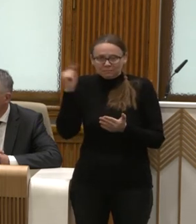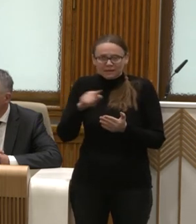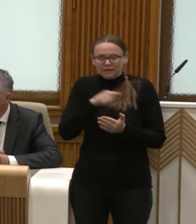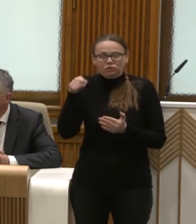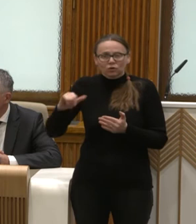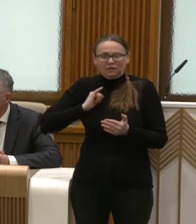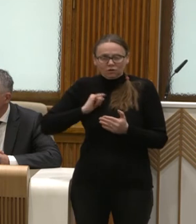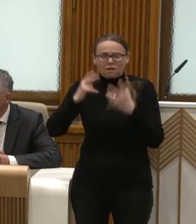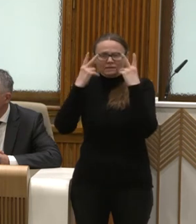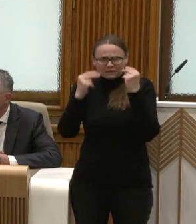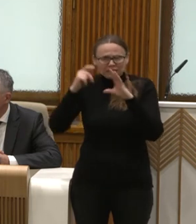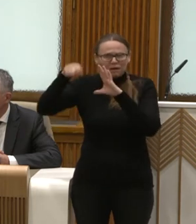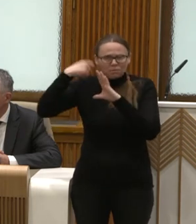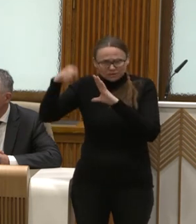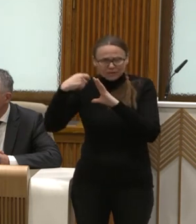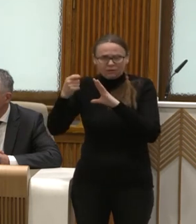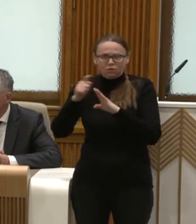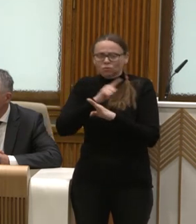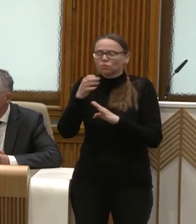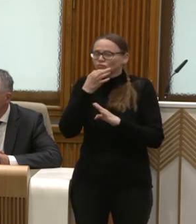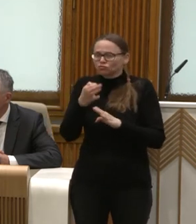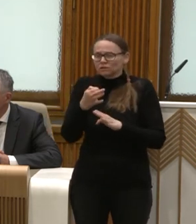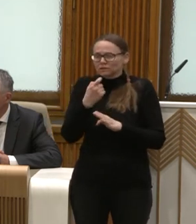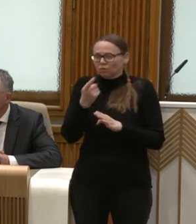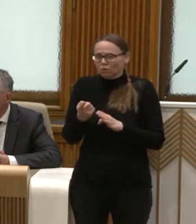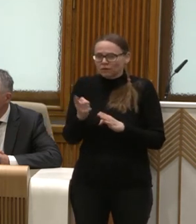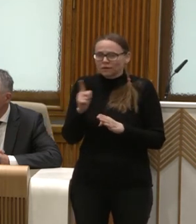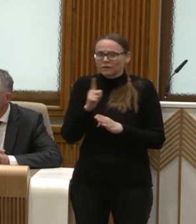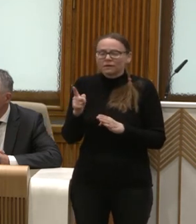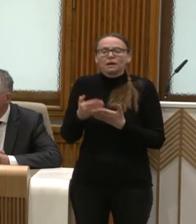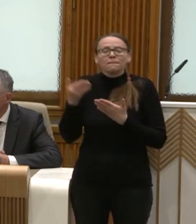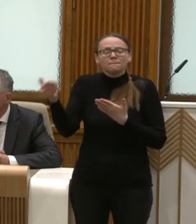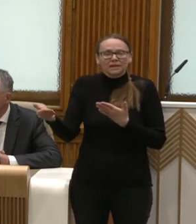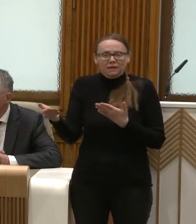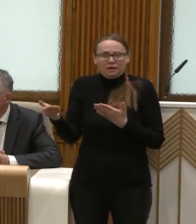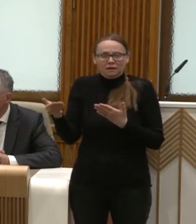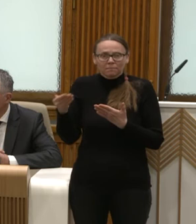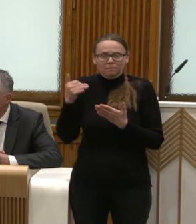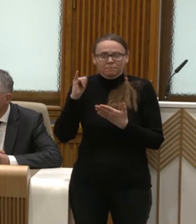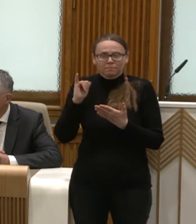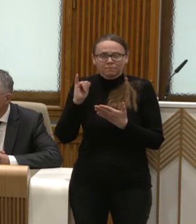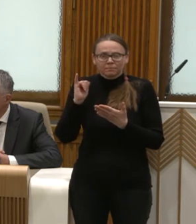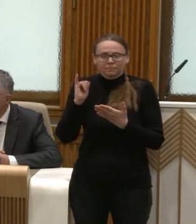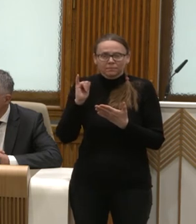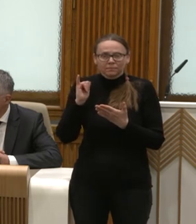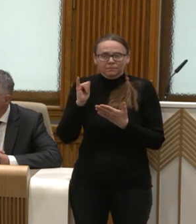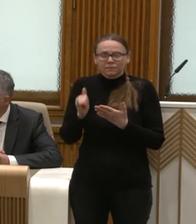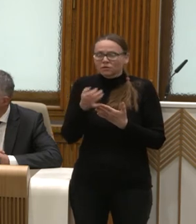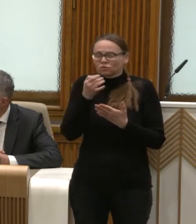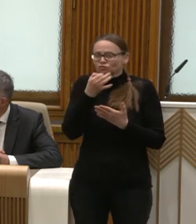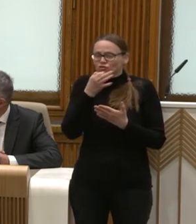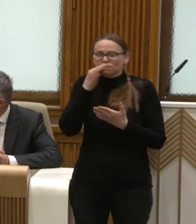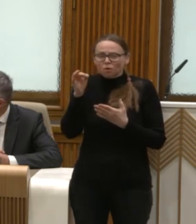informacij, do slik, do posnetkov, do česarkoli in predlagam, da se čim